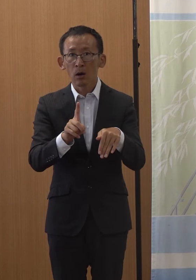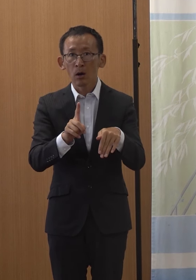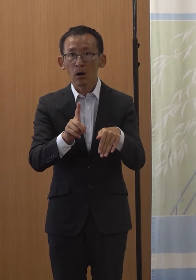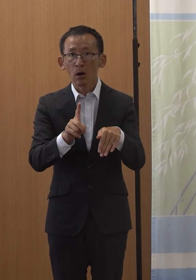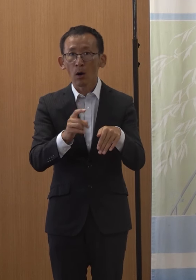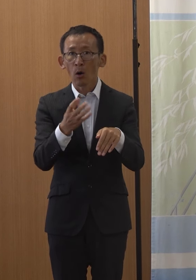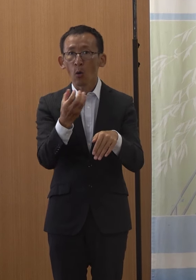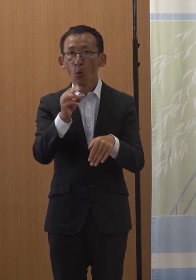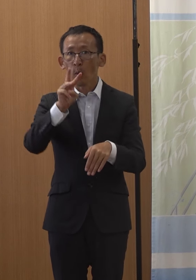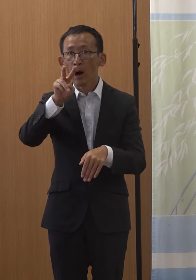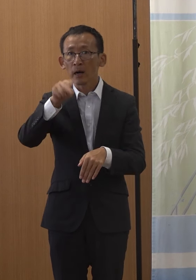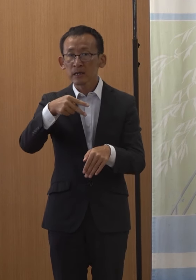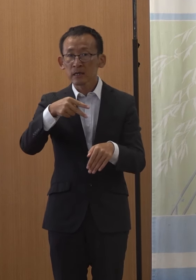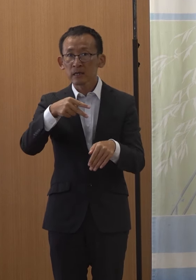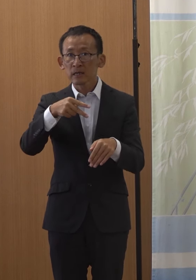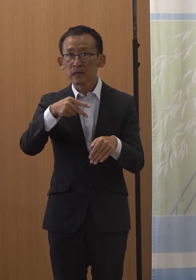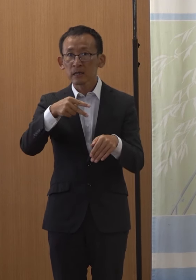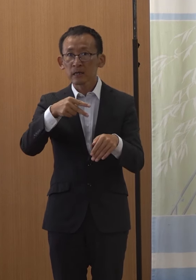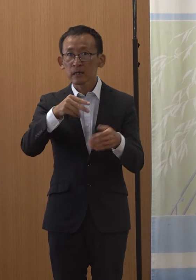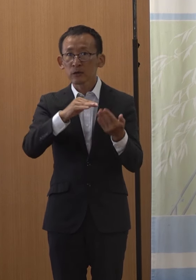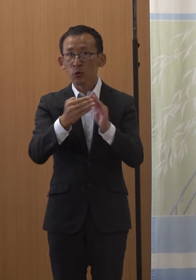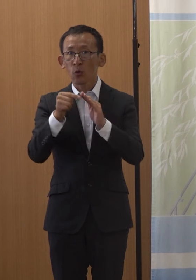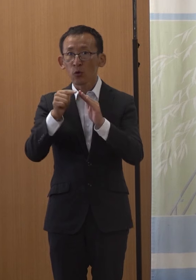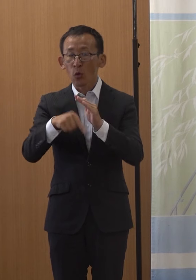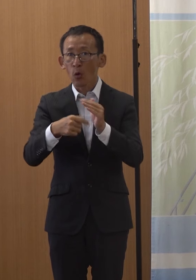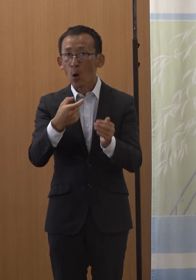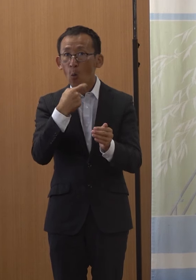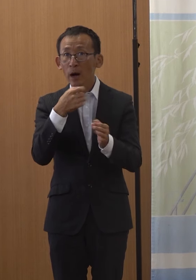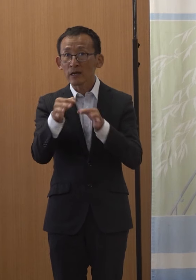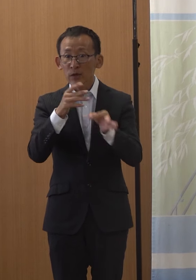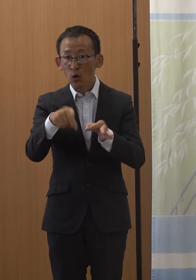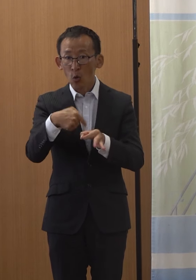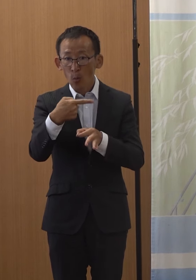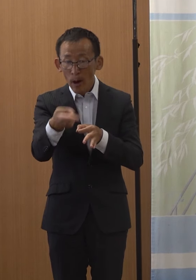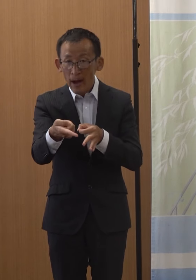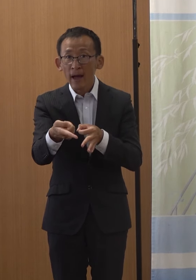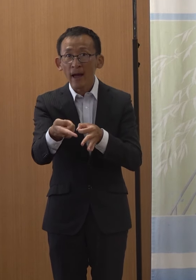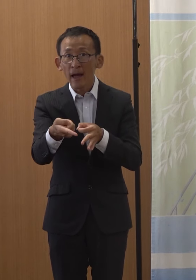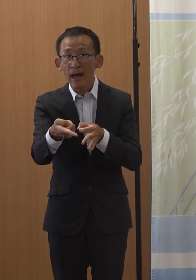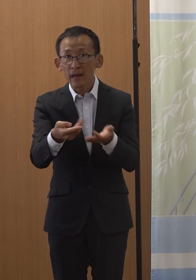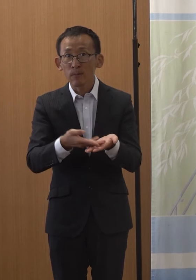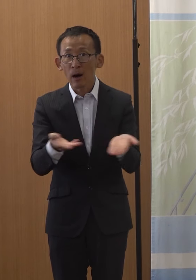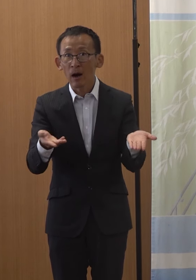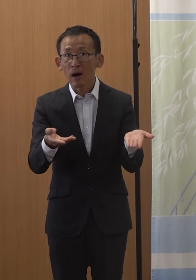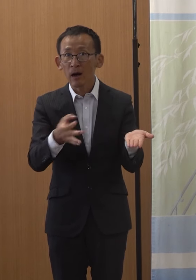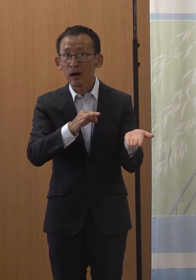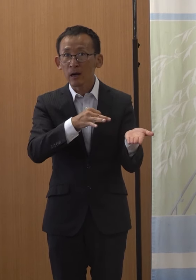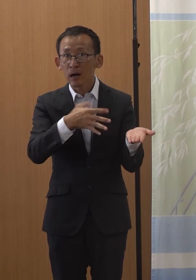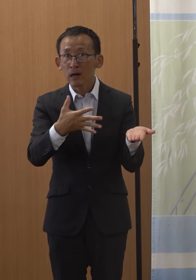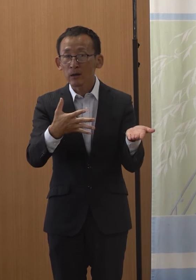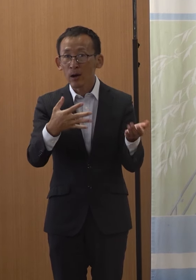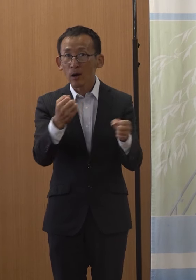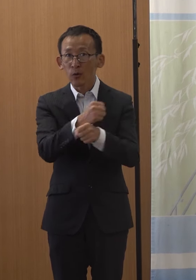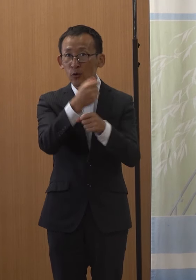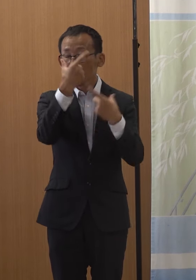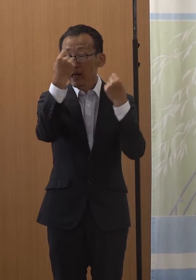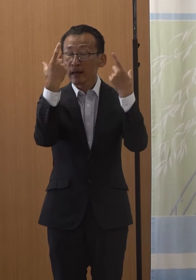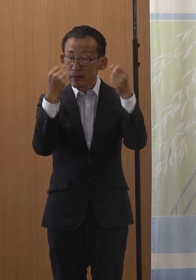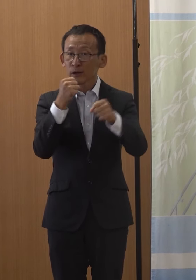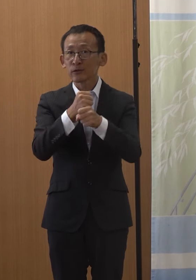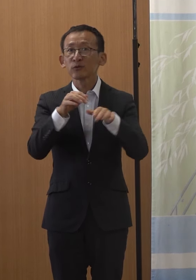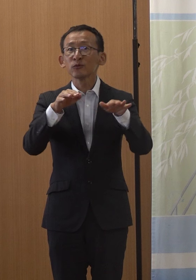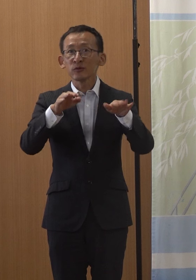お菓子屋さんの前で展示をさせていただいた、金沢工業大学さんの作成した